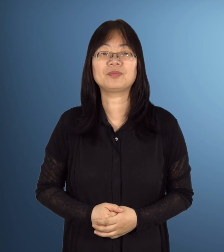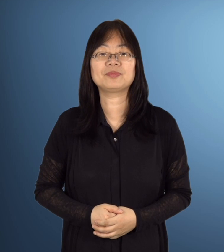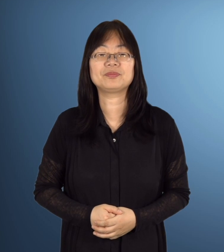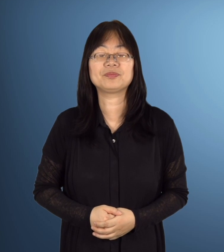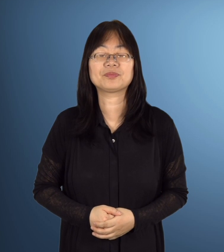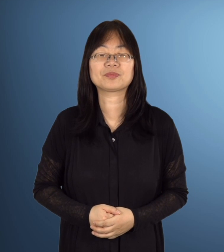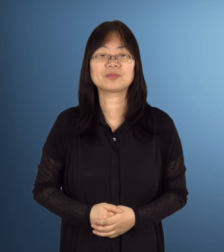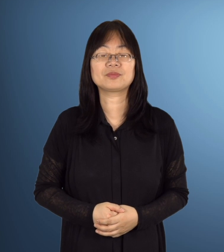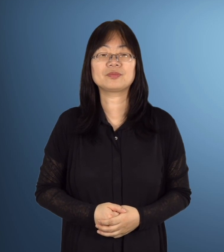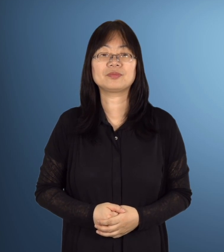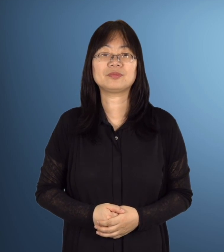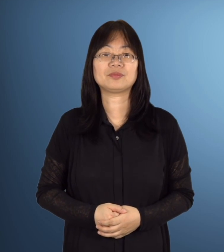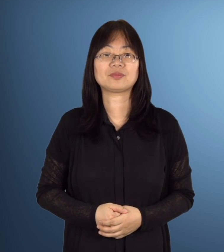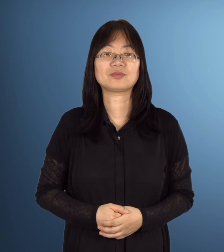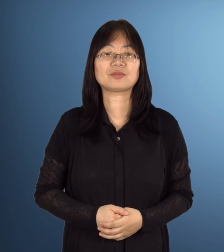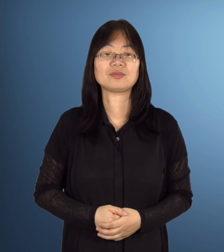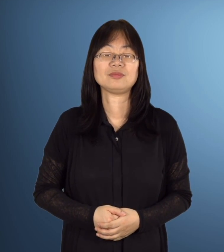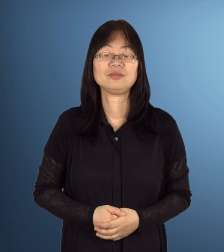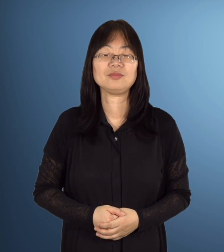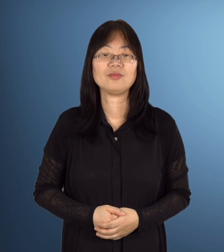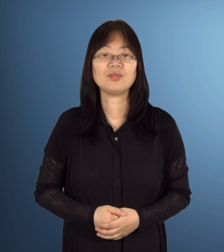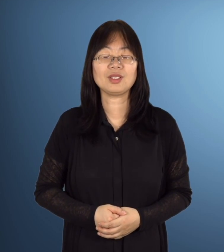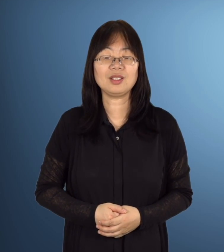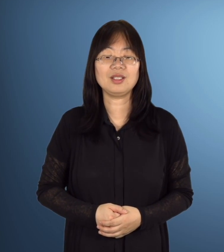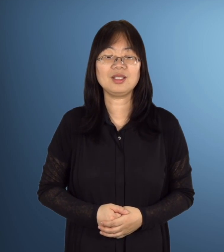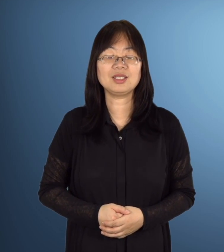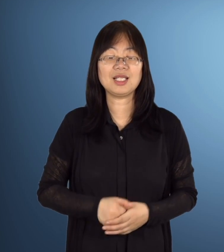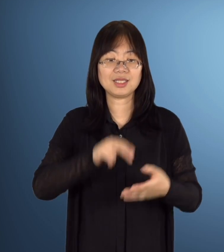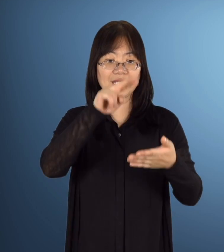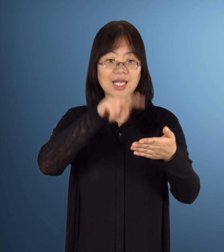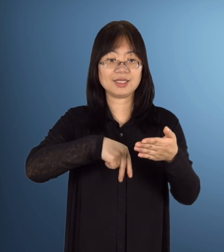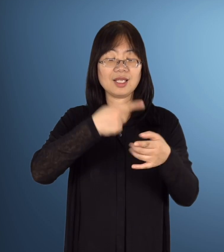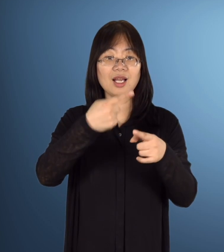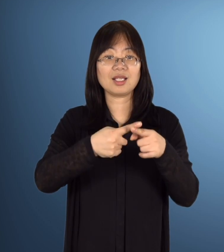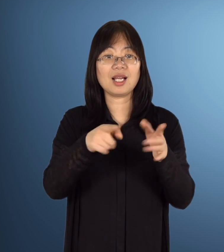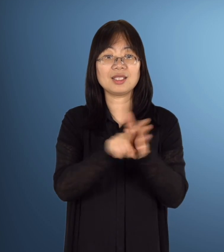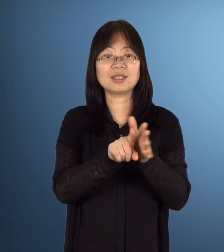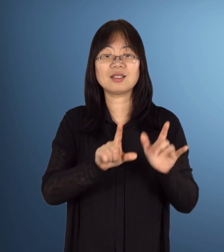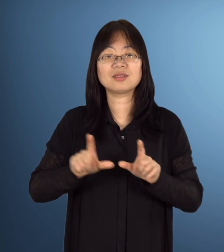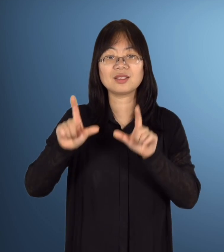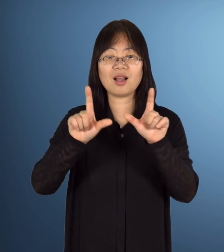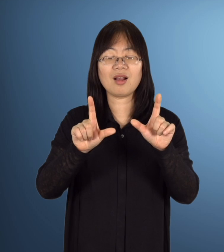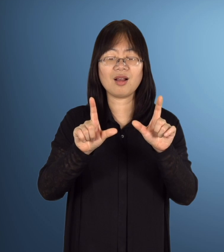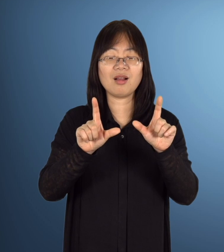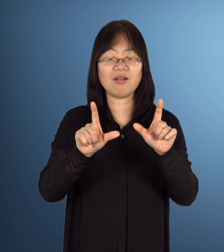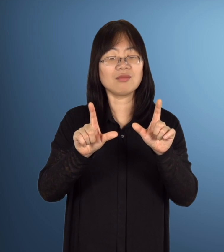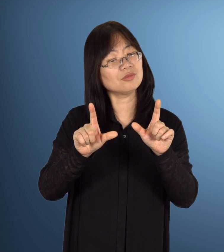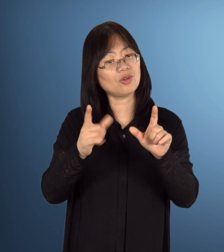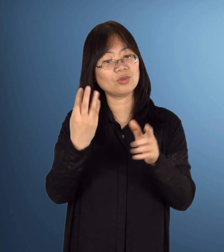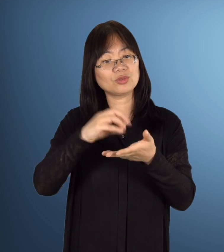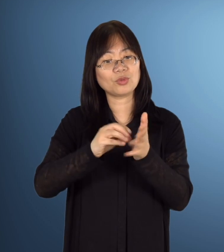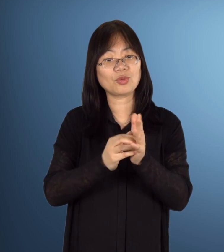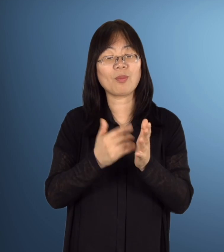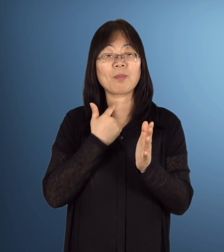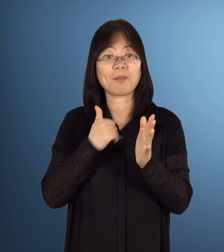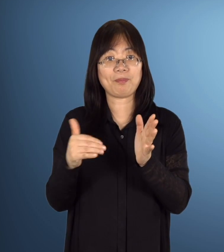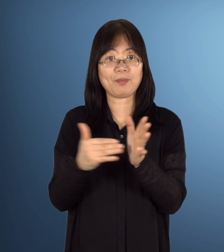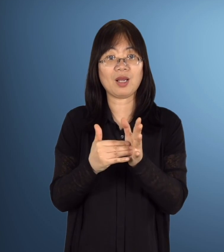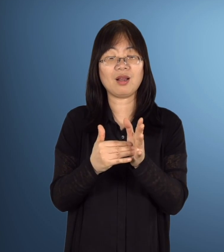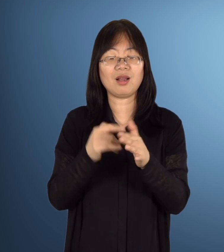봐 주십시오. 이 본문을 읽다가 신앙생활을 웬만큼 하신 분들이면